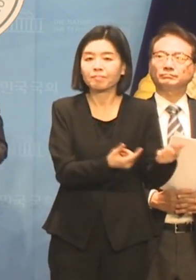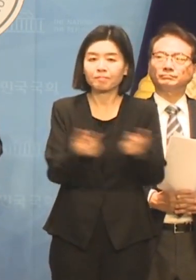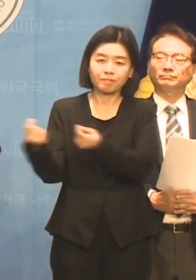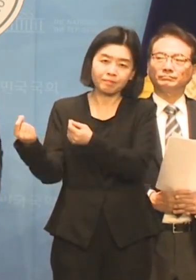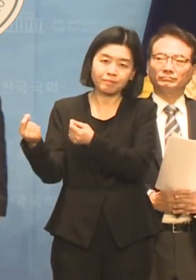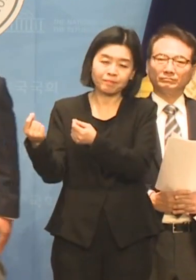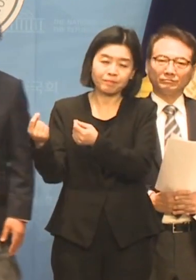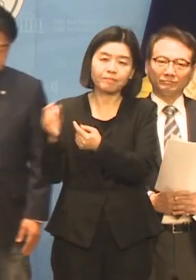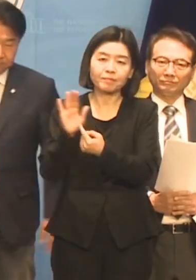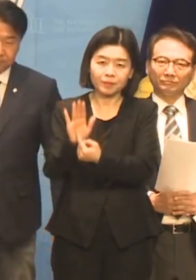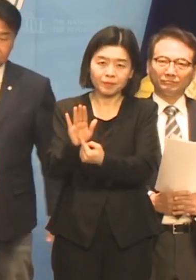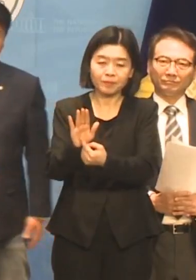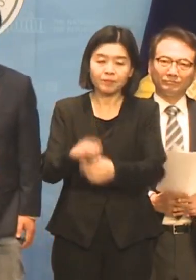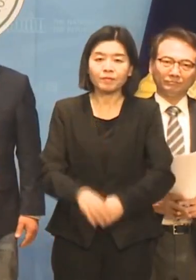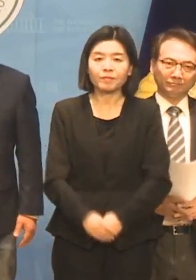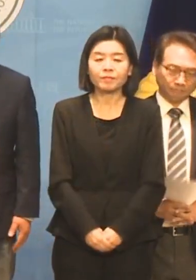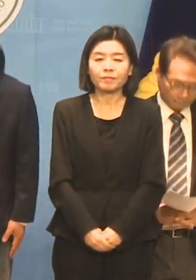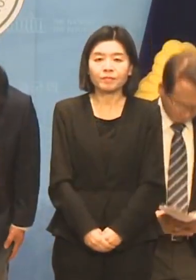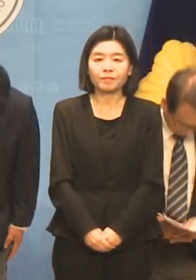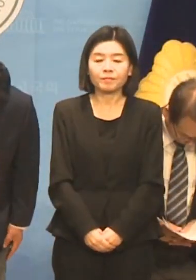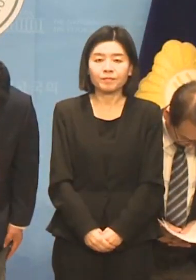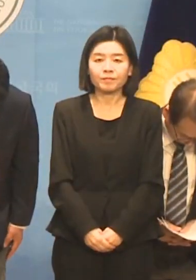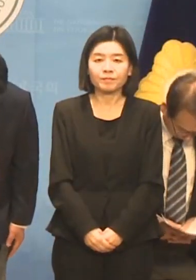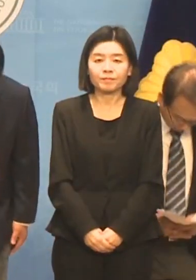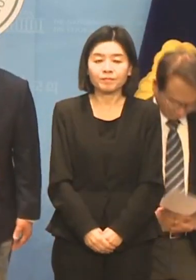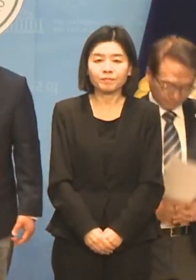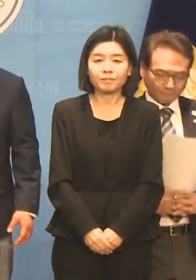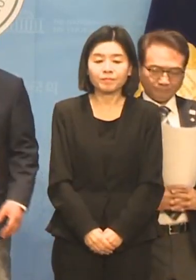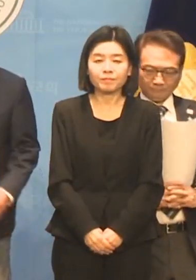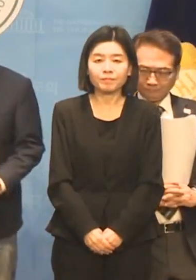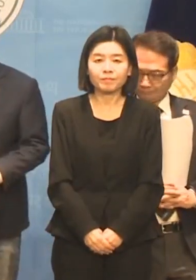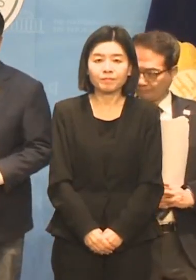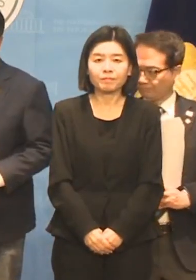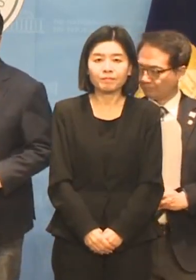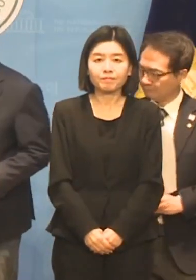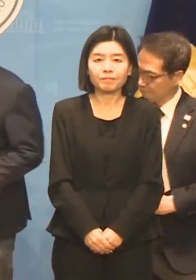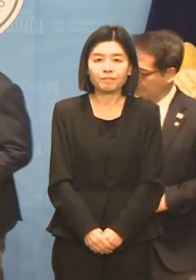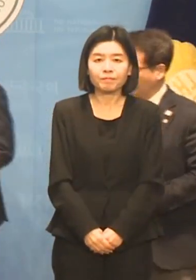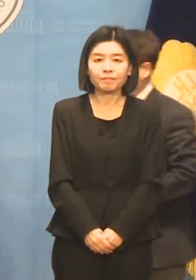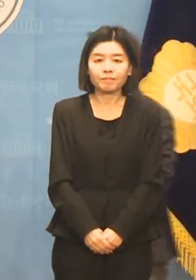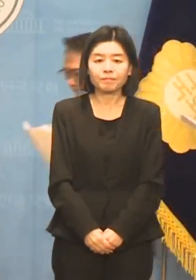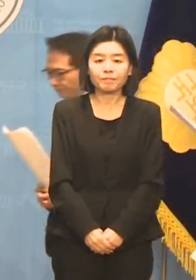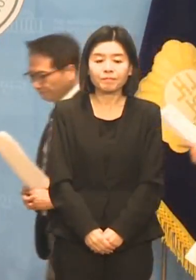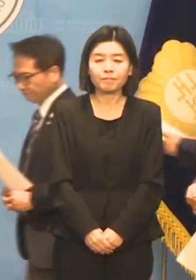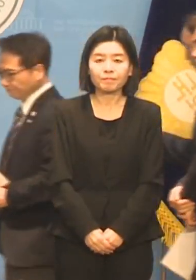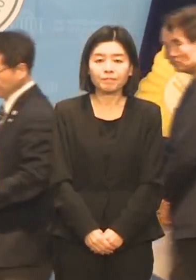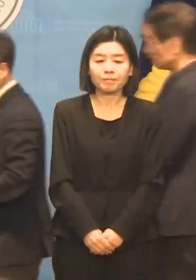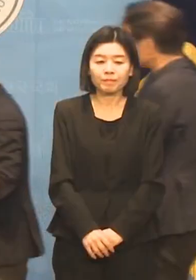네.